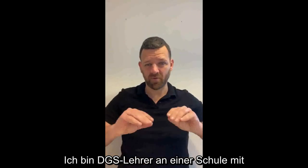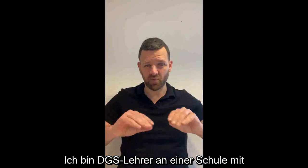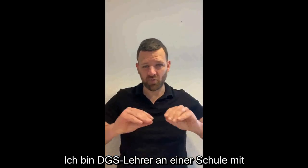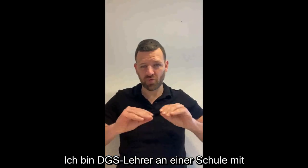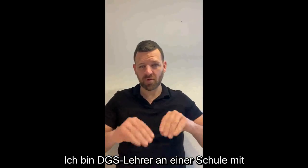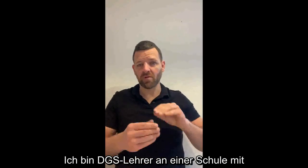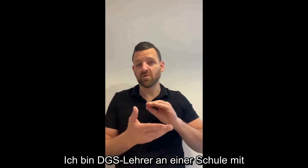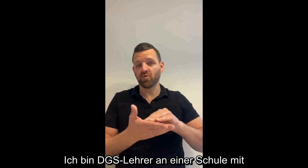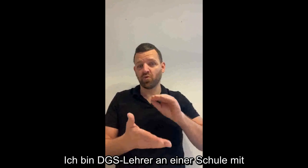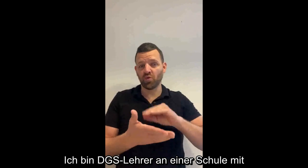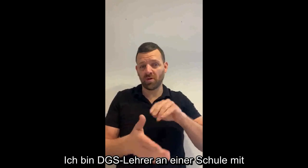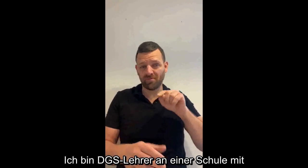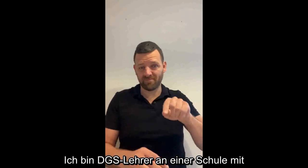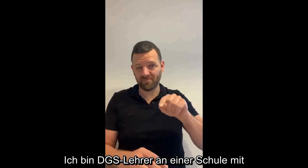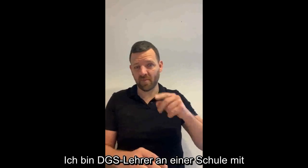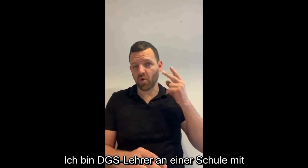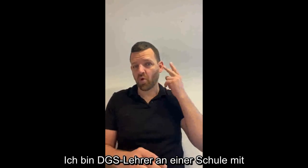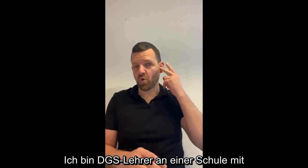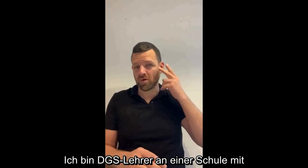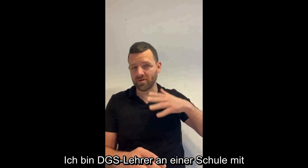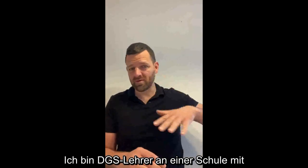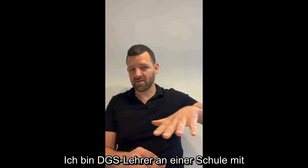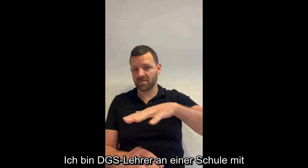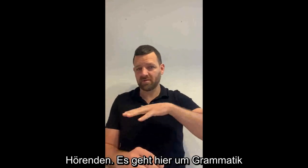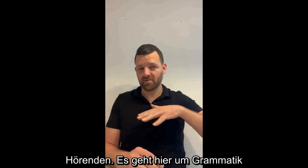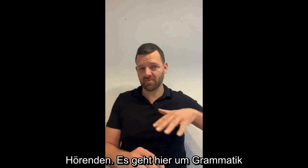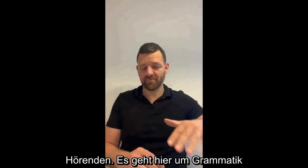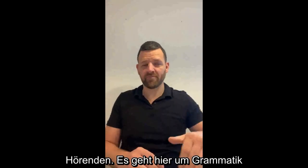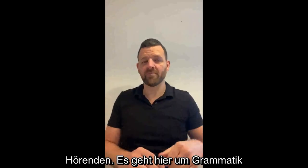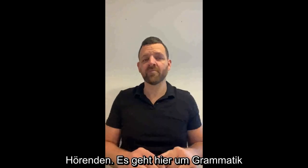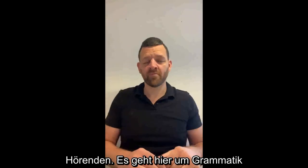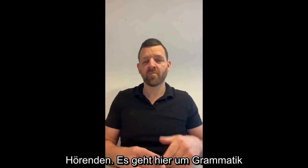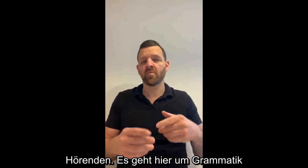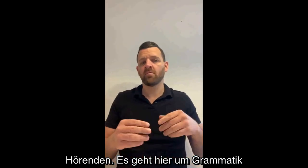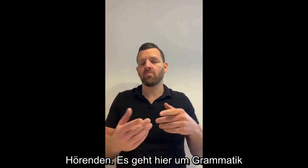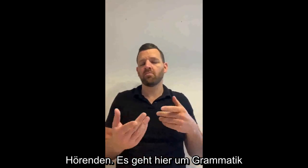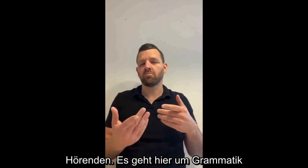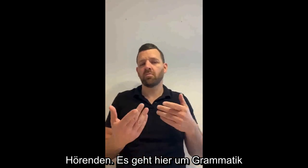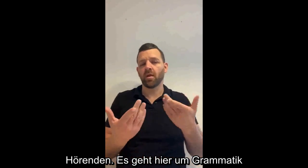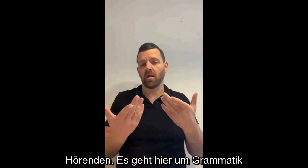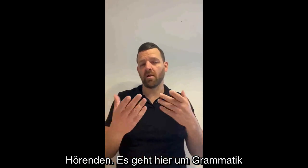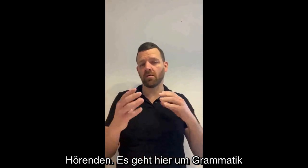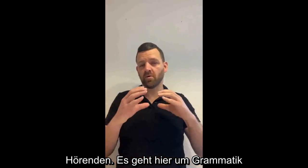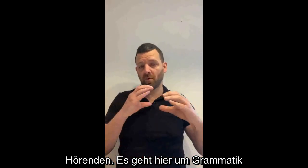Ich bin DGS-Lehrer an einer Schule mit Hörenden